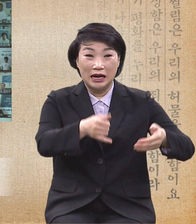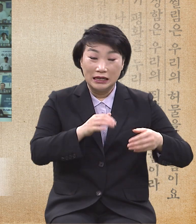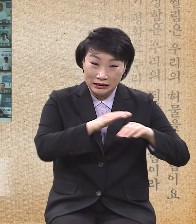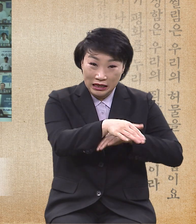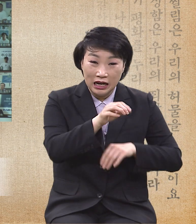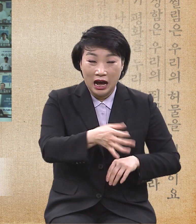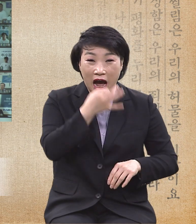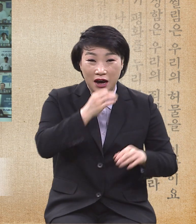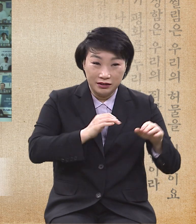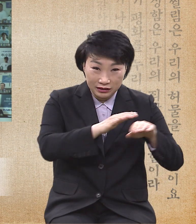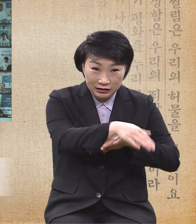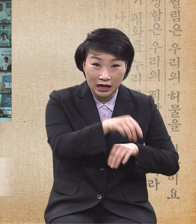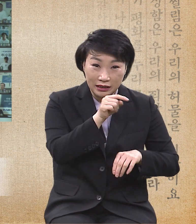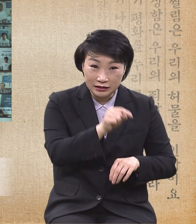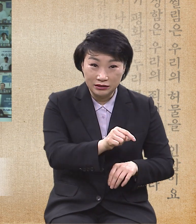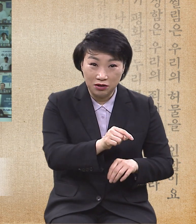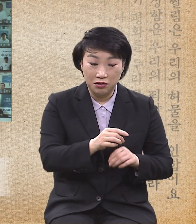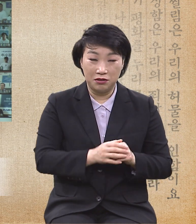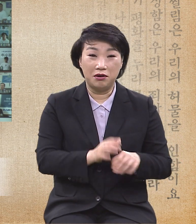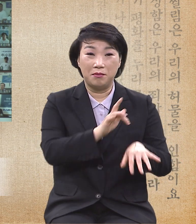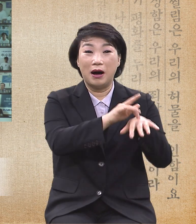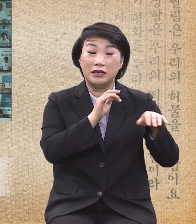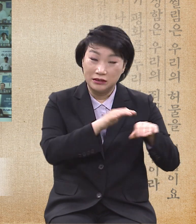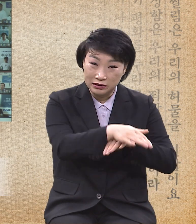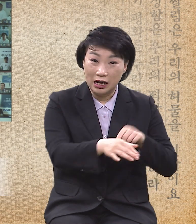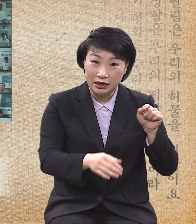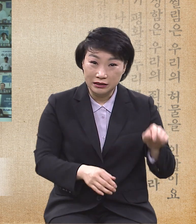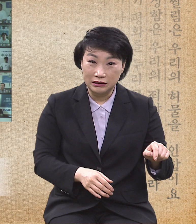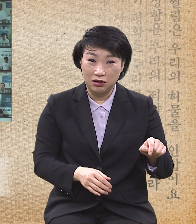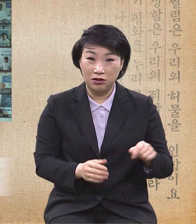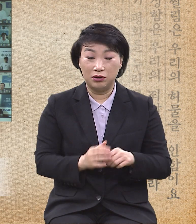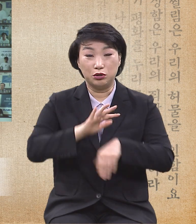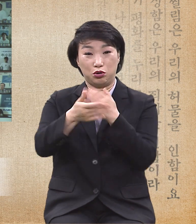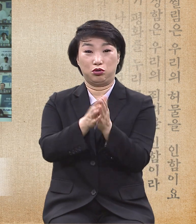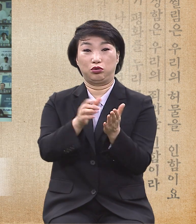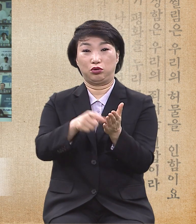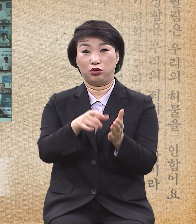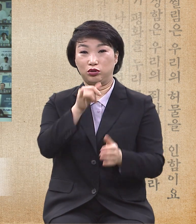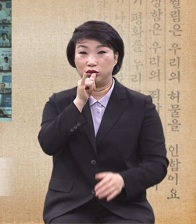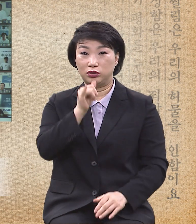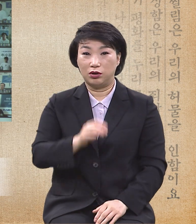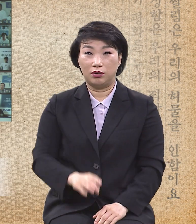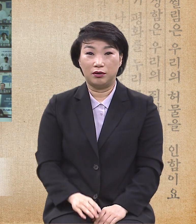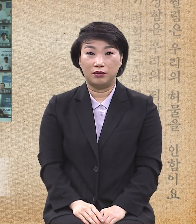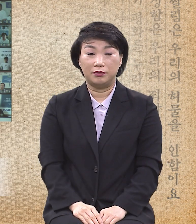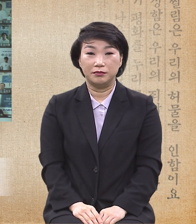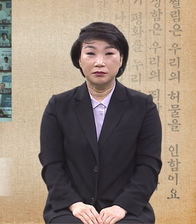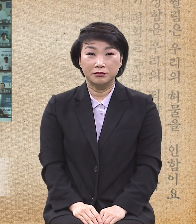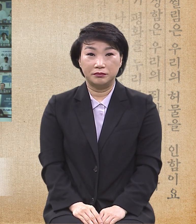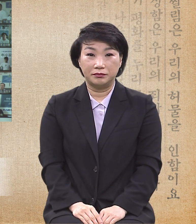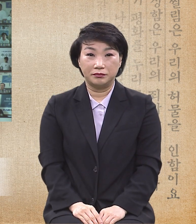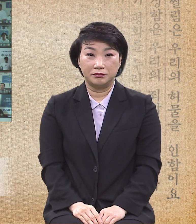세속적이요 정욕적이요 마귀적이라고 성경은 말하고 있다 이 말입니다.